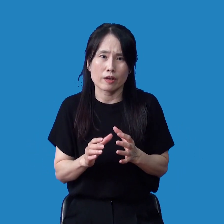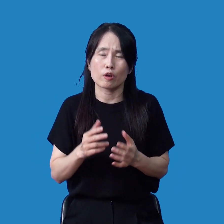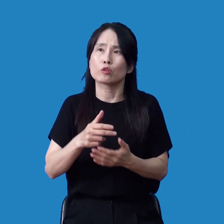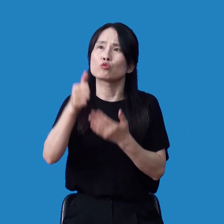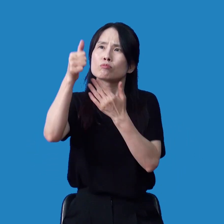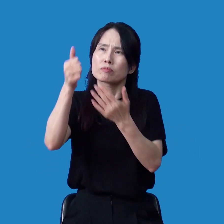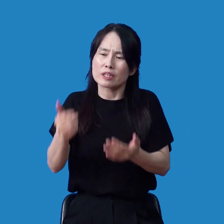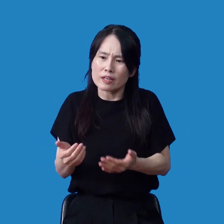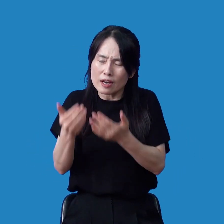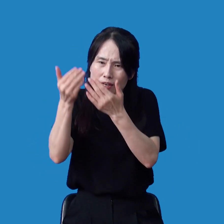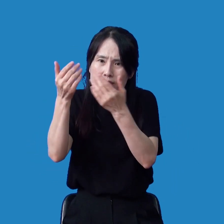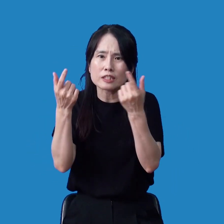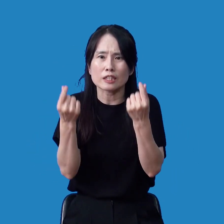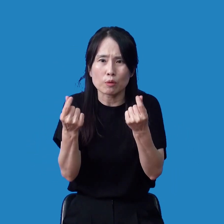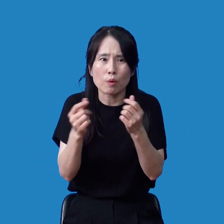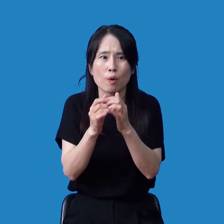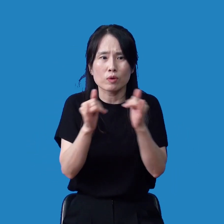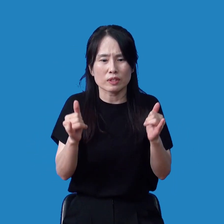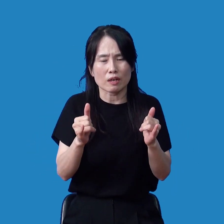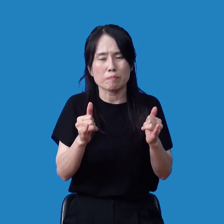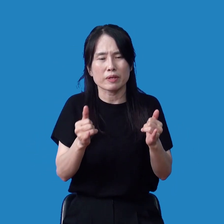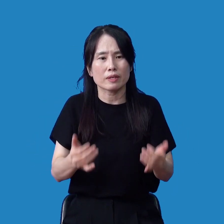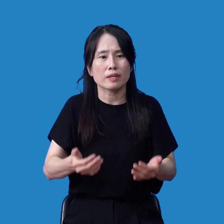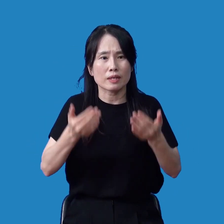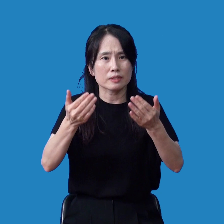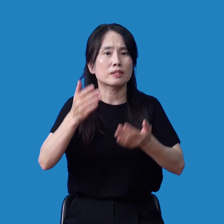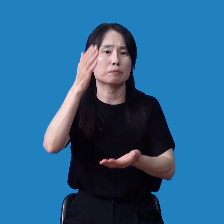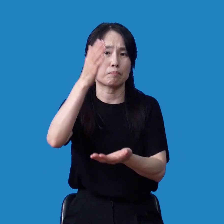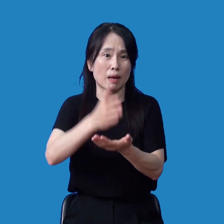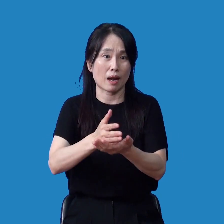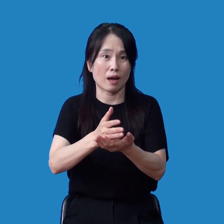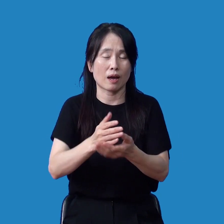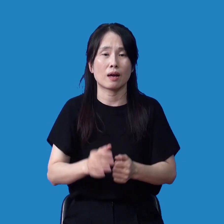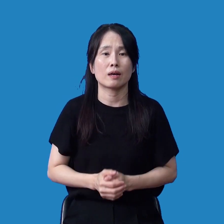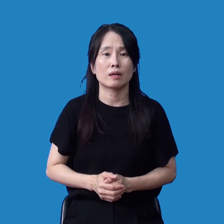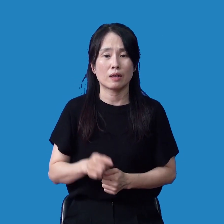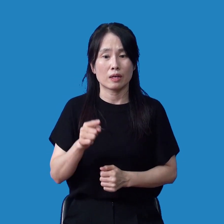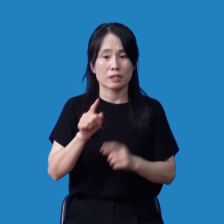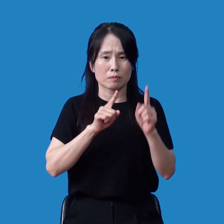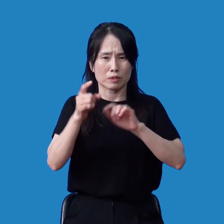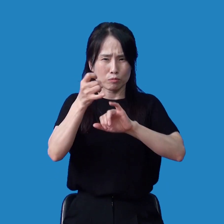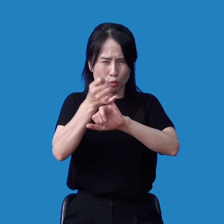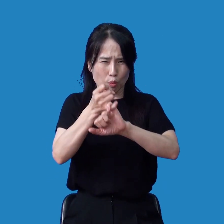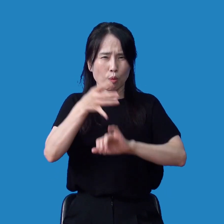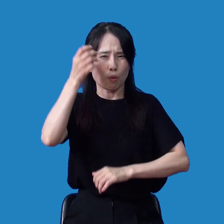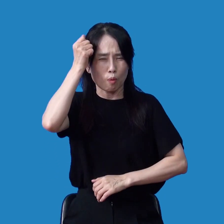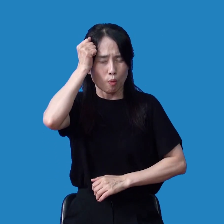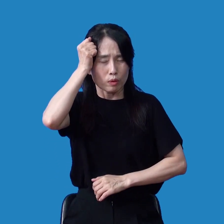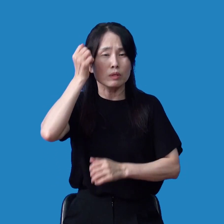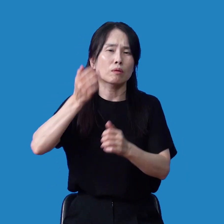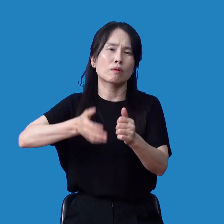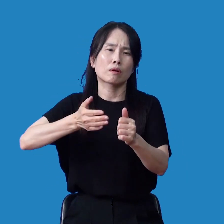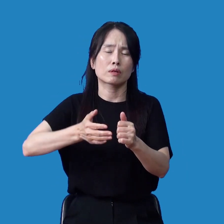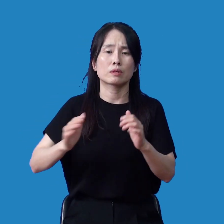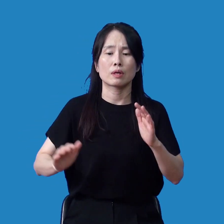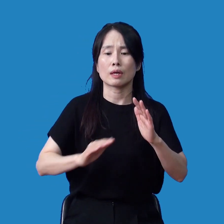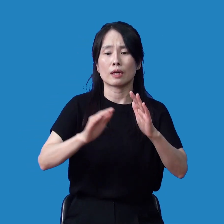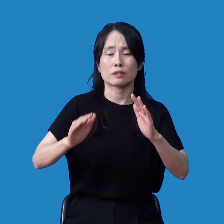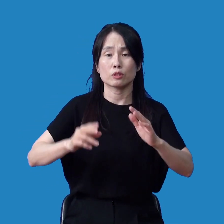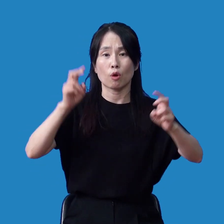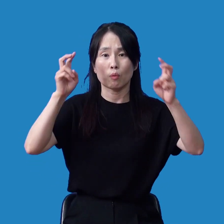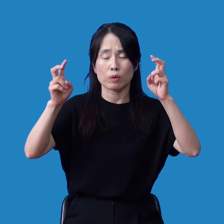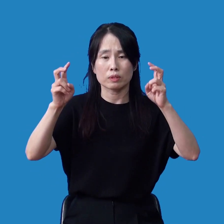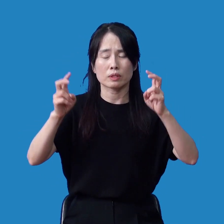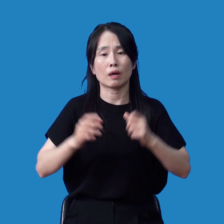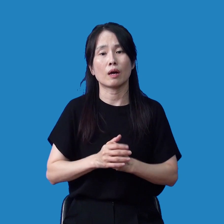말라. 이 말씀은 꼭 명심하고 있어야 되죠. 가정이나 직장이나 어디서든지